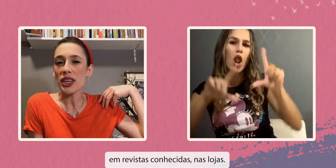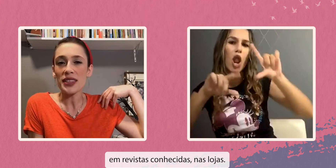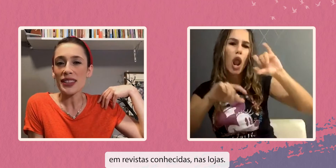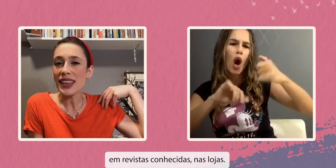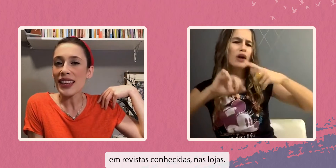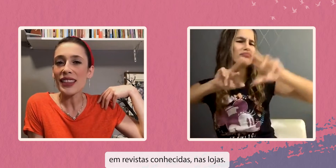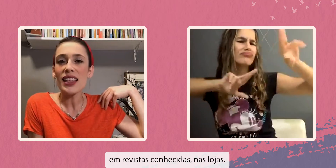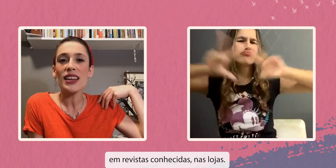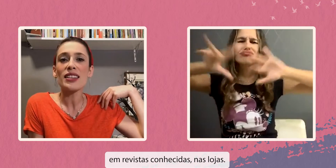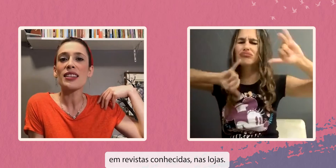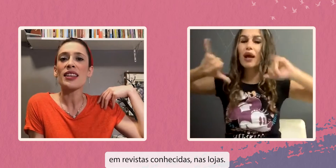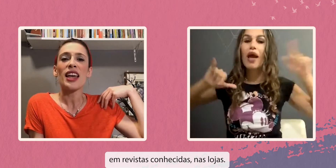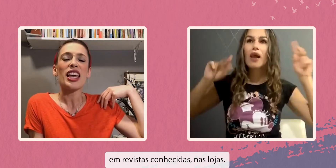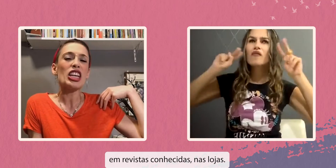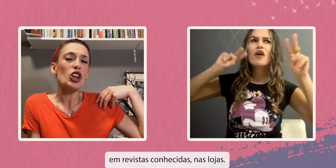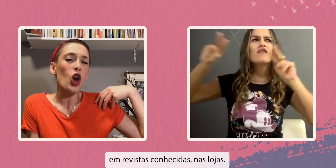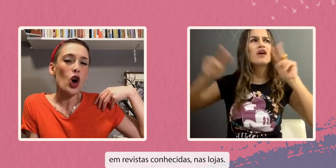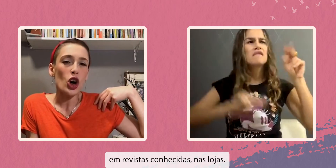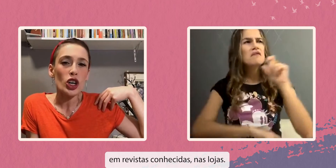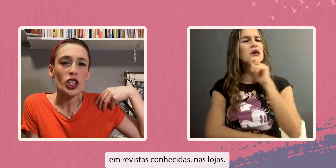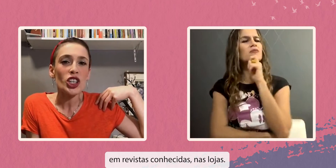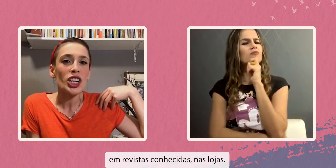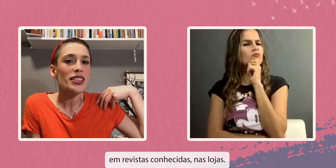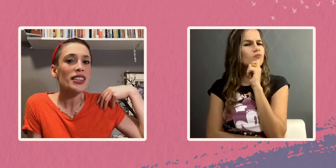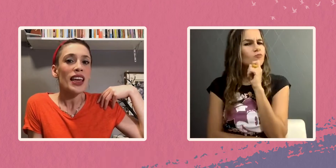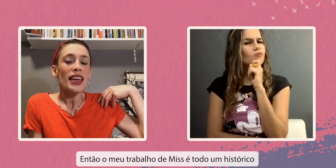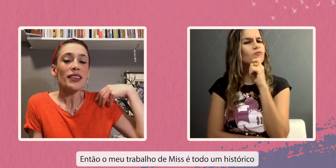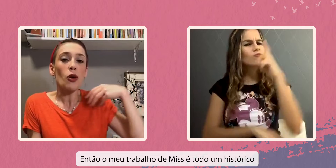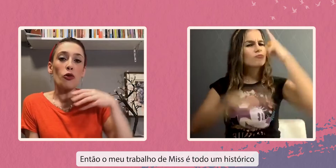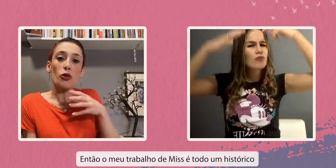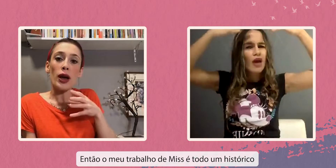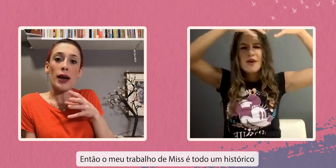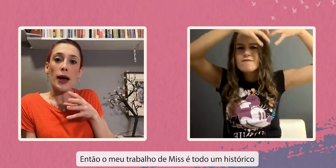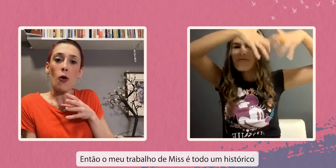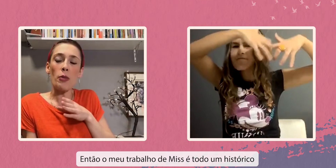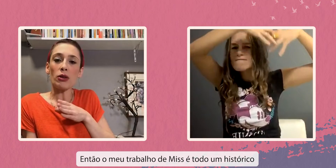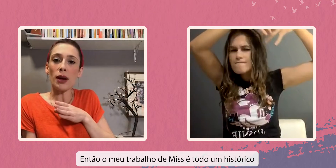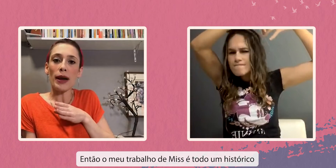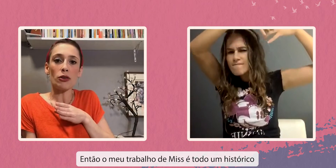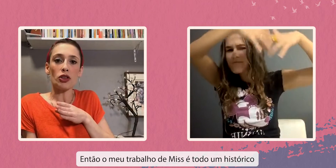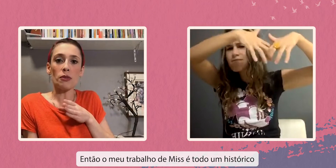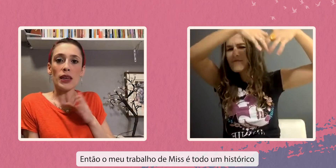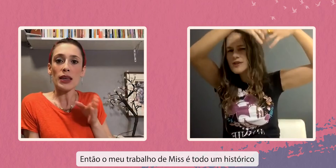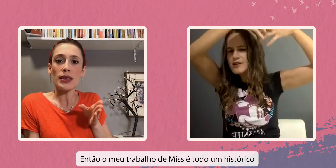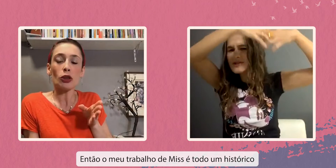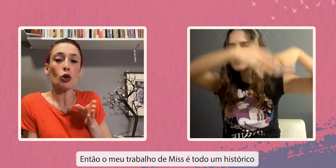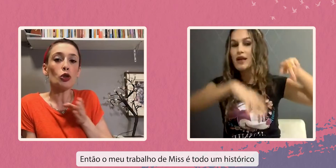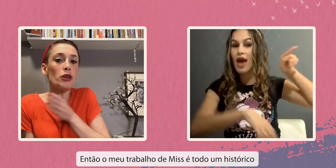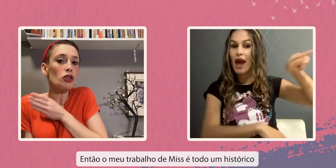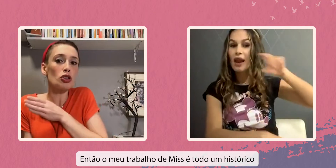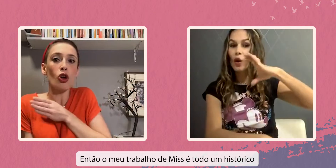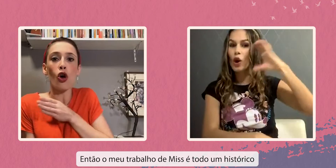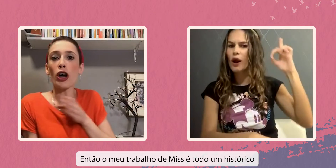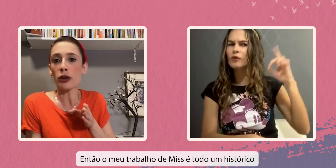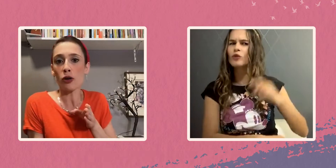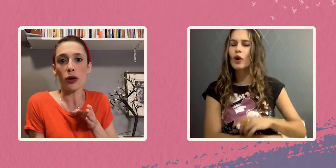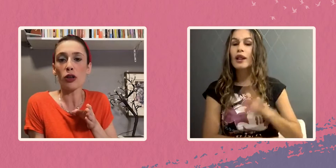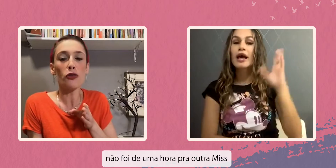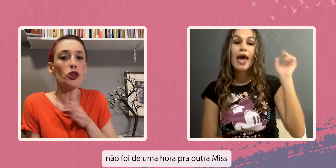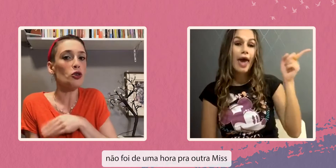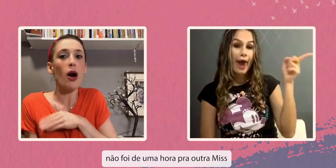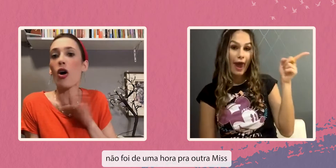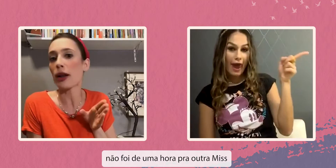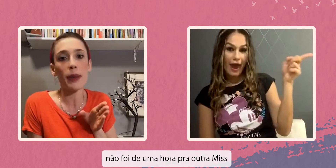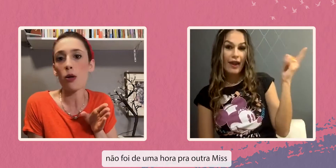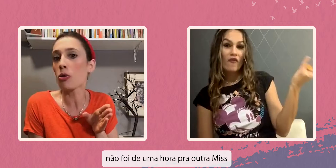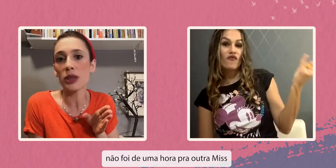revistas conhecidas, em lojas. Então, o meu trabalho de mídia é todo um histórico. Eu